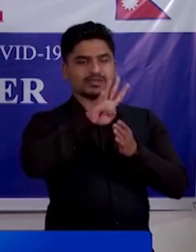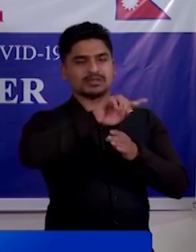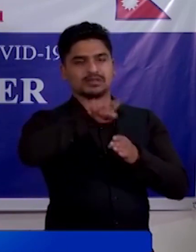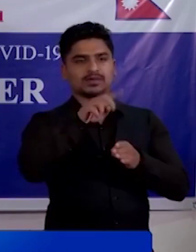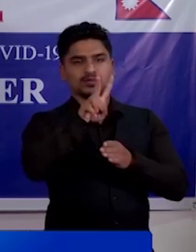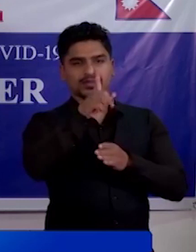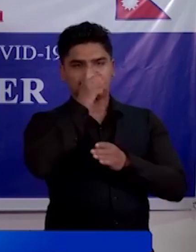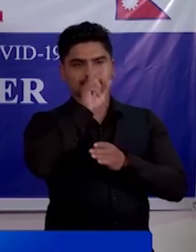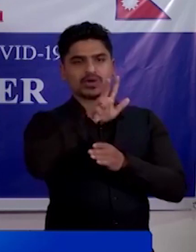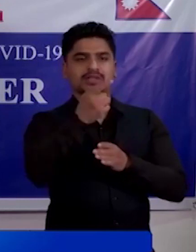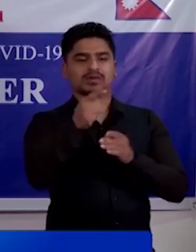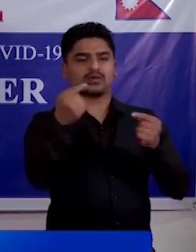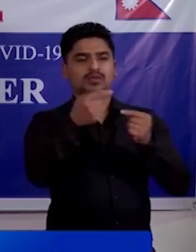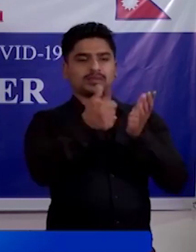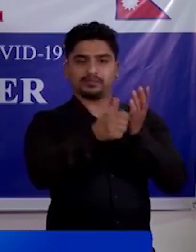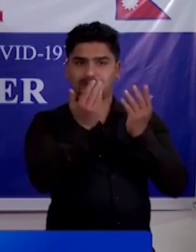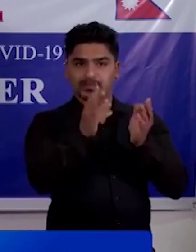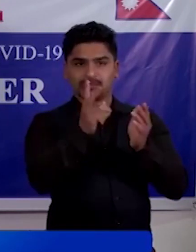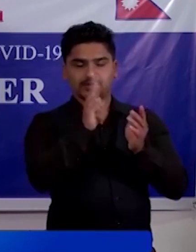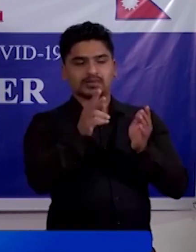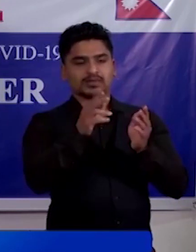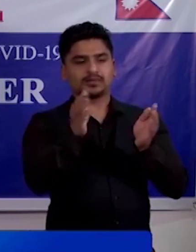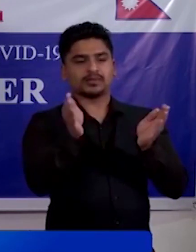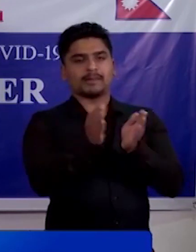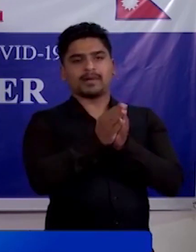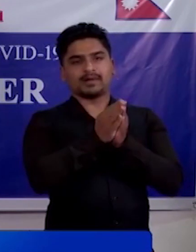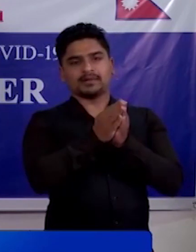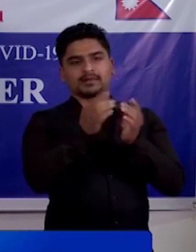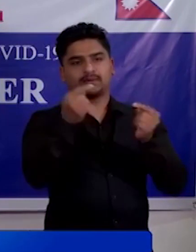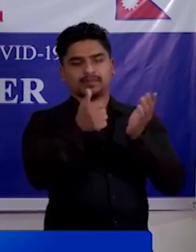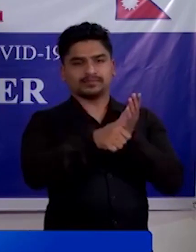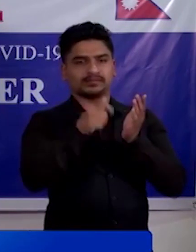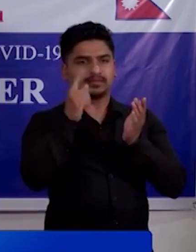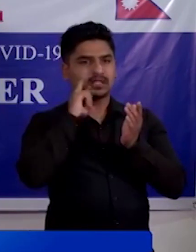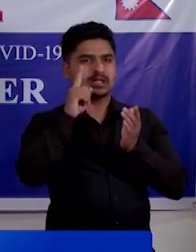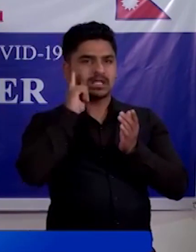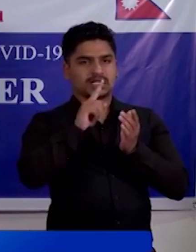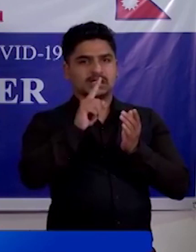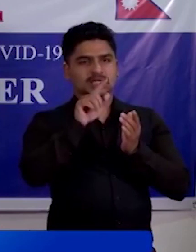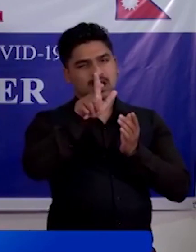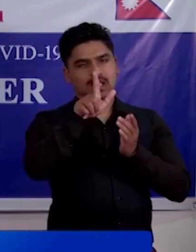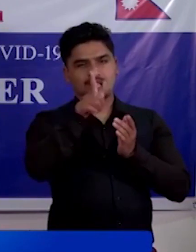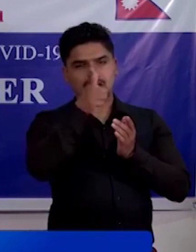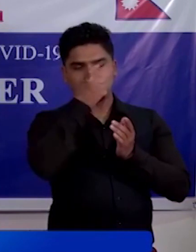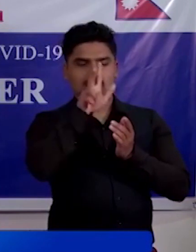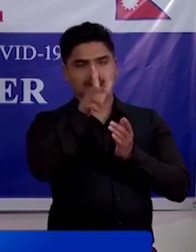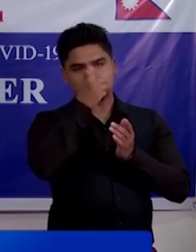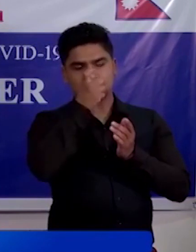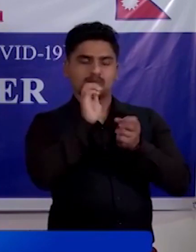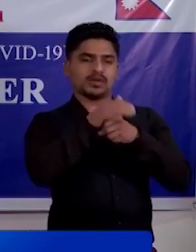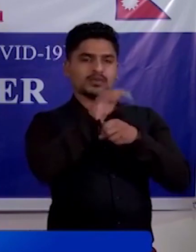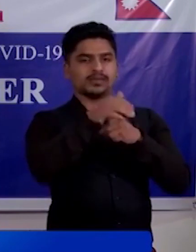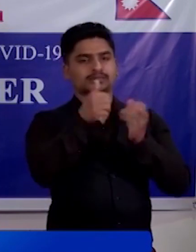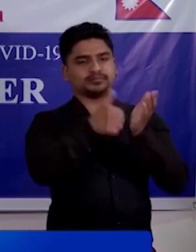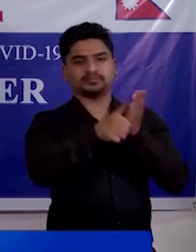288 को नमुना परीक्षण भएको छ। यो सँगै नमुना परीक्षण प्रतिदिन चाहिँ 700-800 भन्दा बढीको दरले भइरहेको छ।